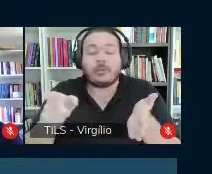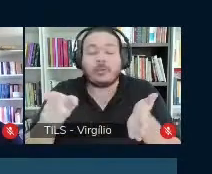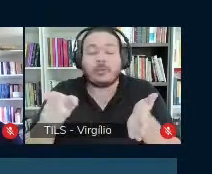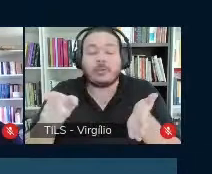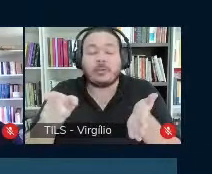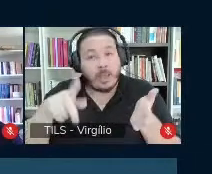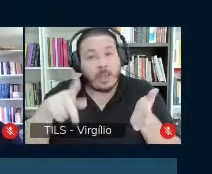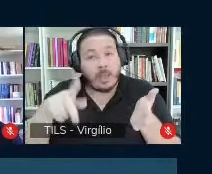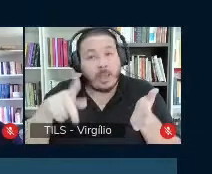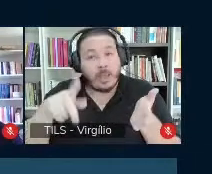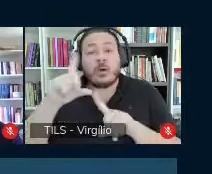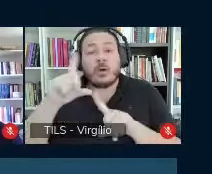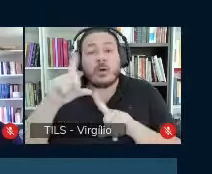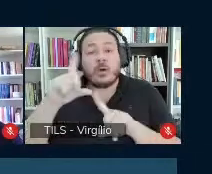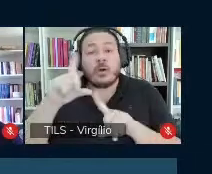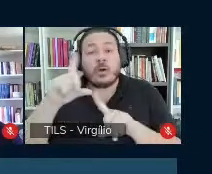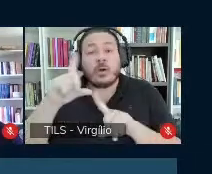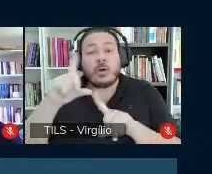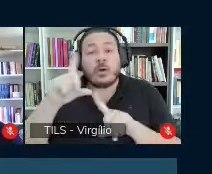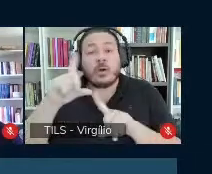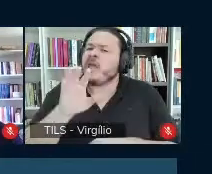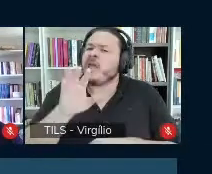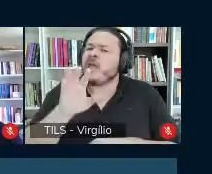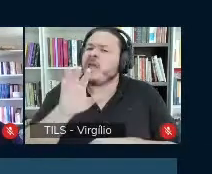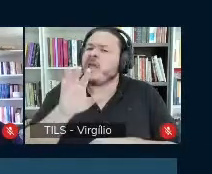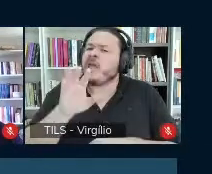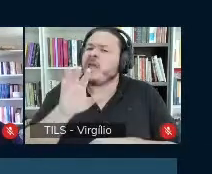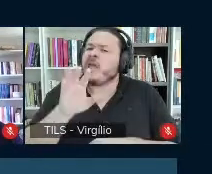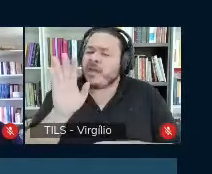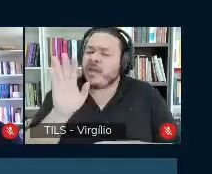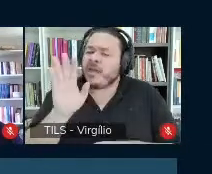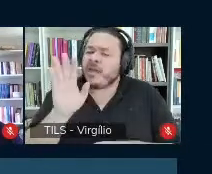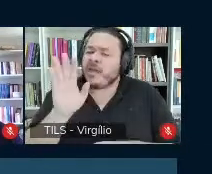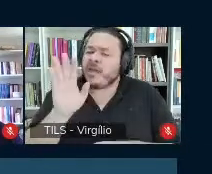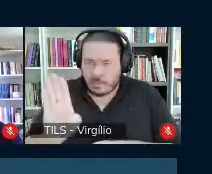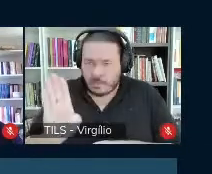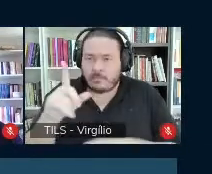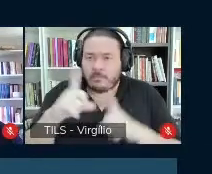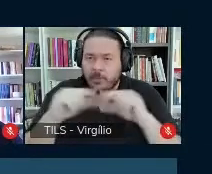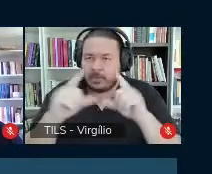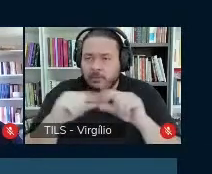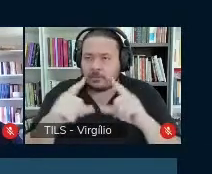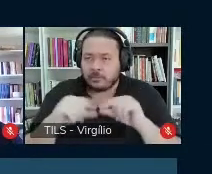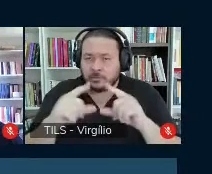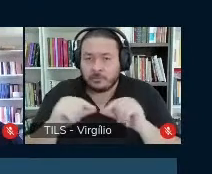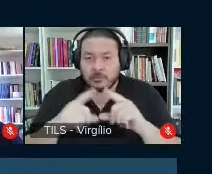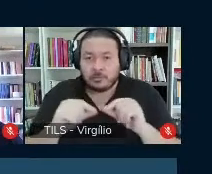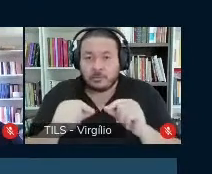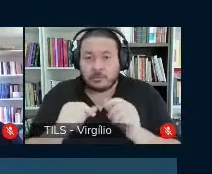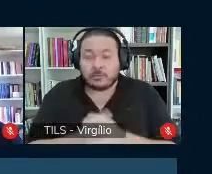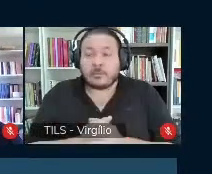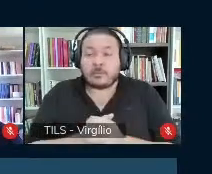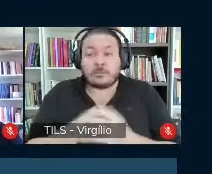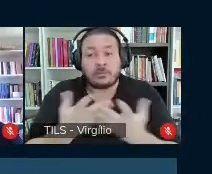do IFB de Brasília, Instituto Federal de Brasília, tá? Então, eu